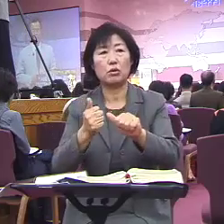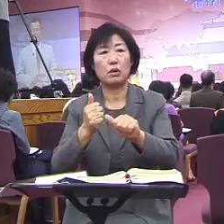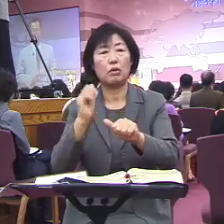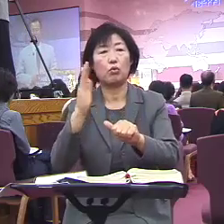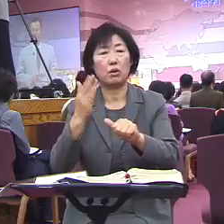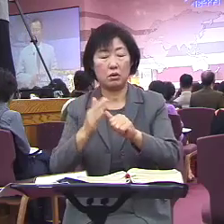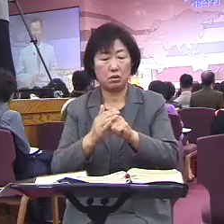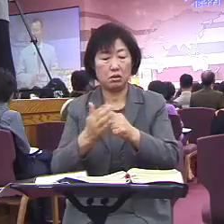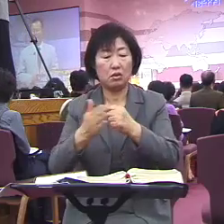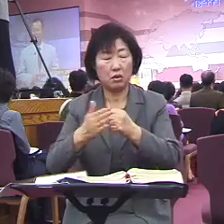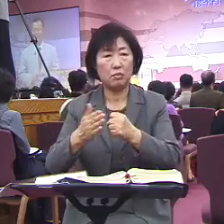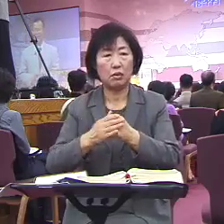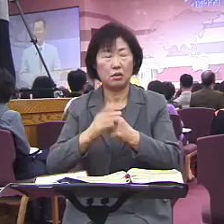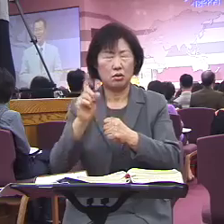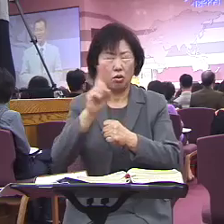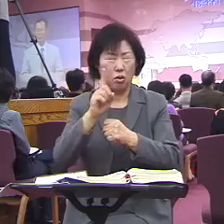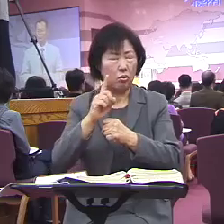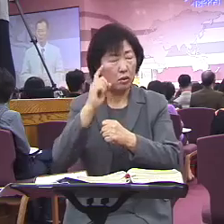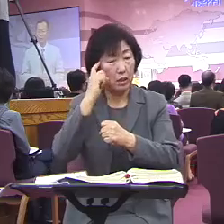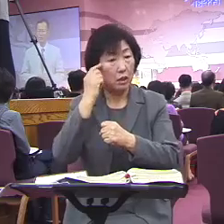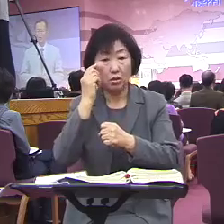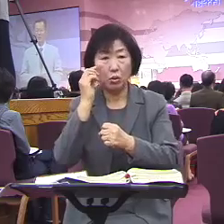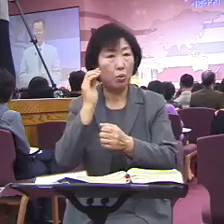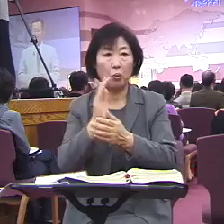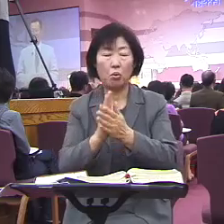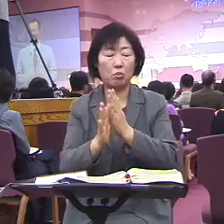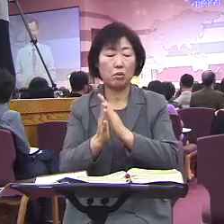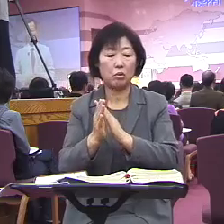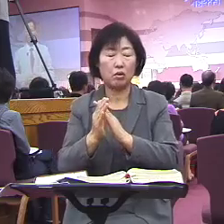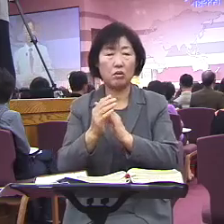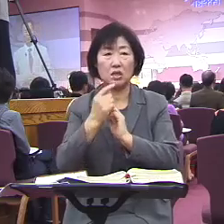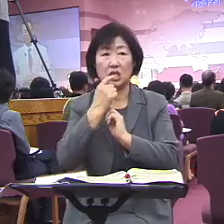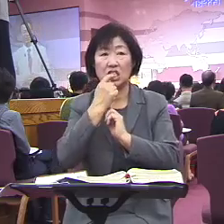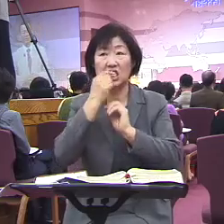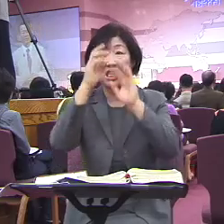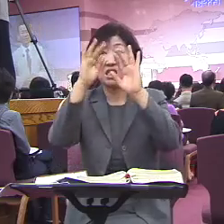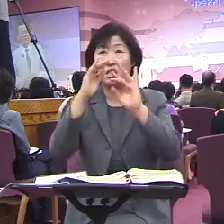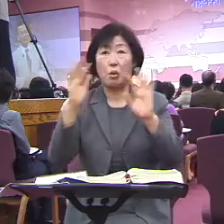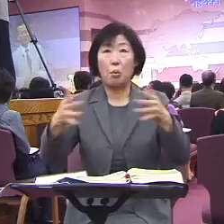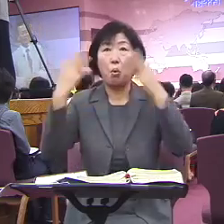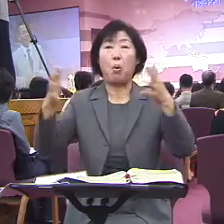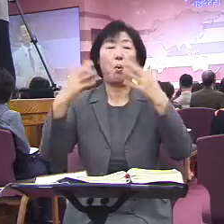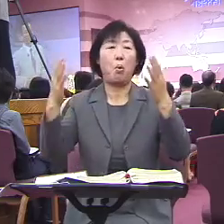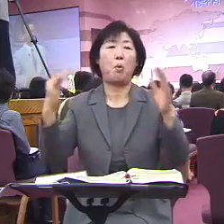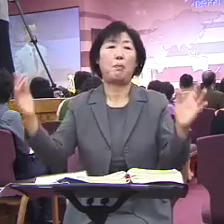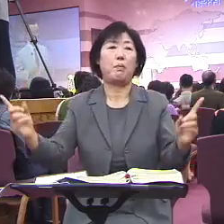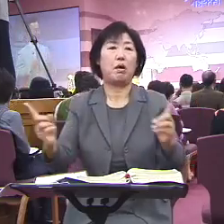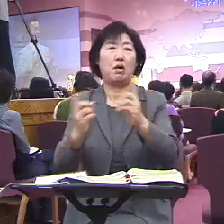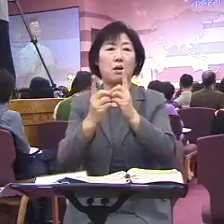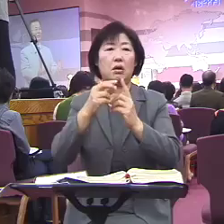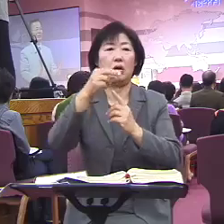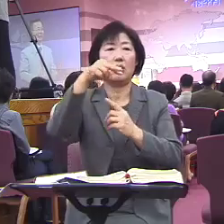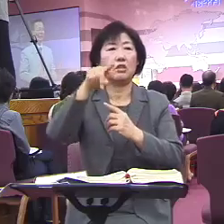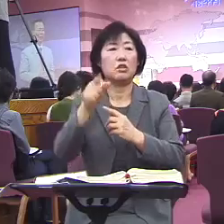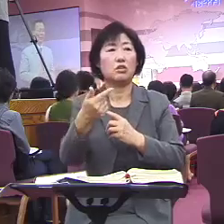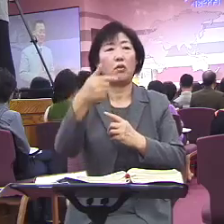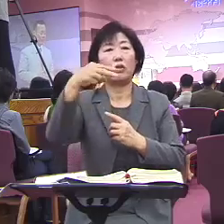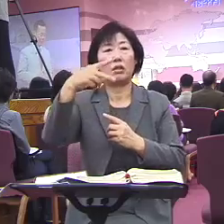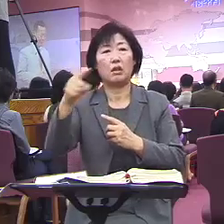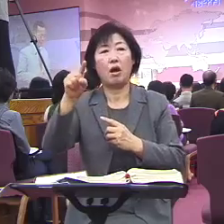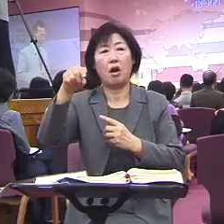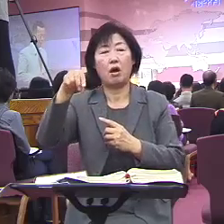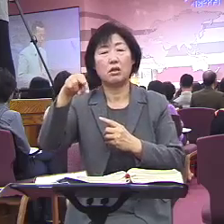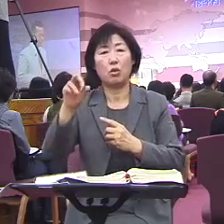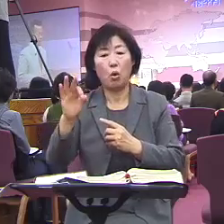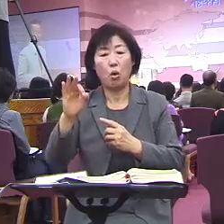없습니다. 전혀 예상치 아니하였던 눈보라가 닥치자 선다싱 선생도 이제 빨리 다음 마을로